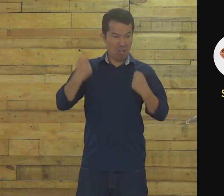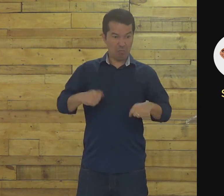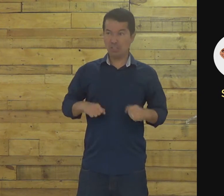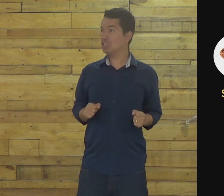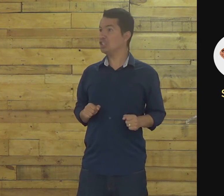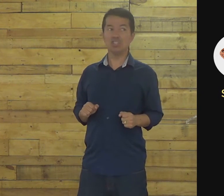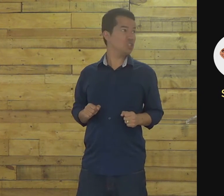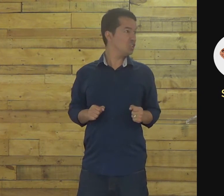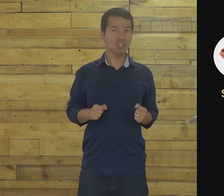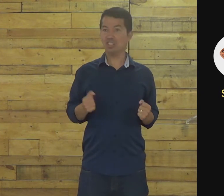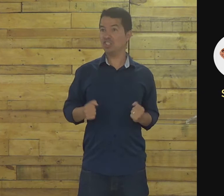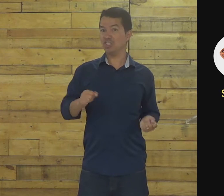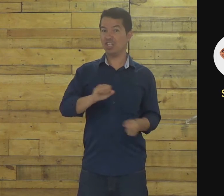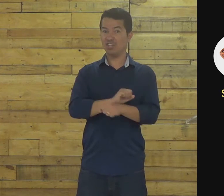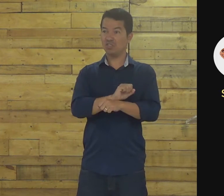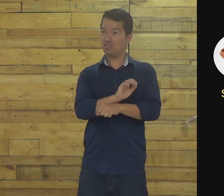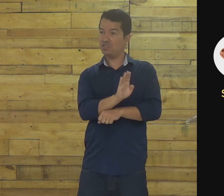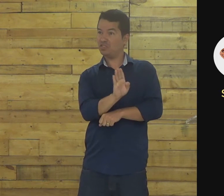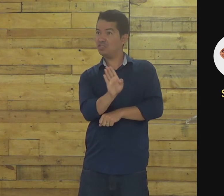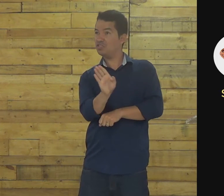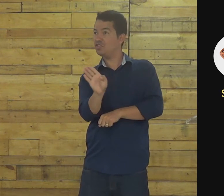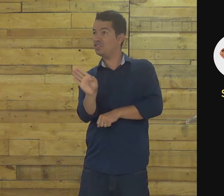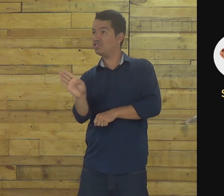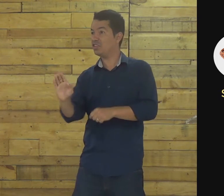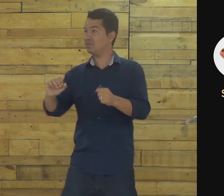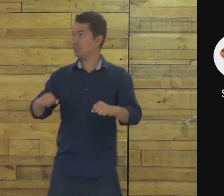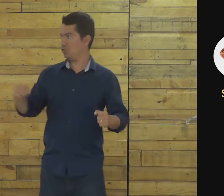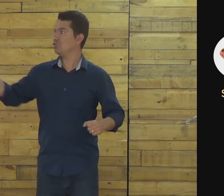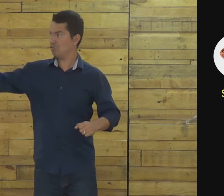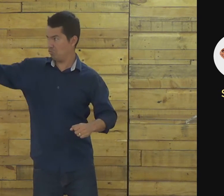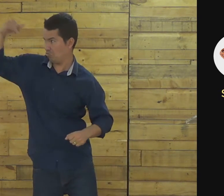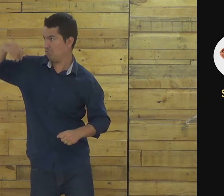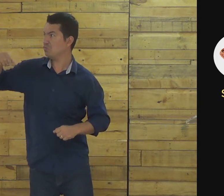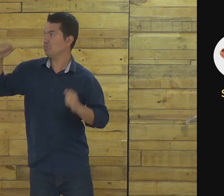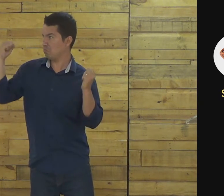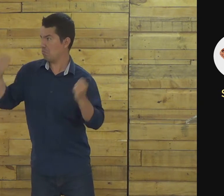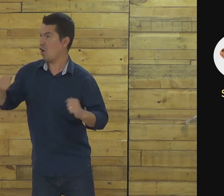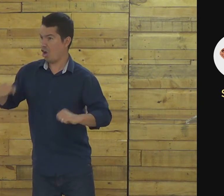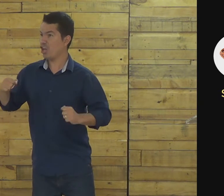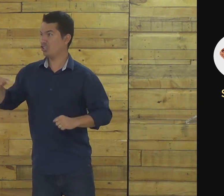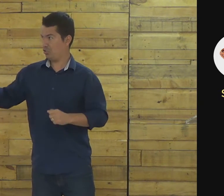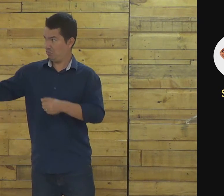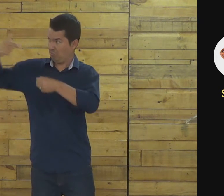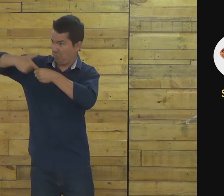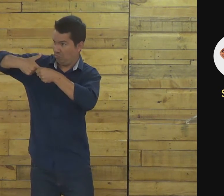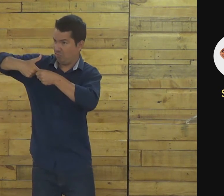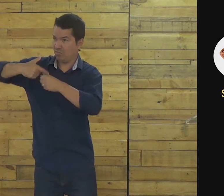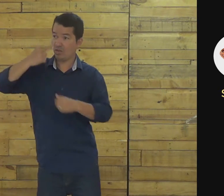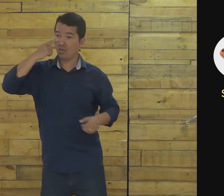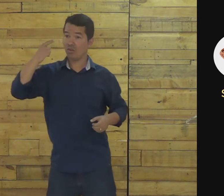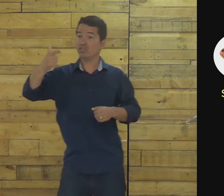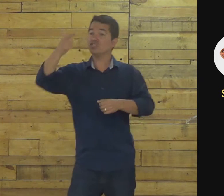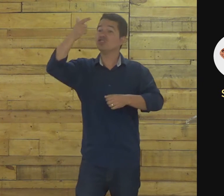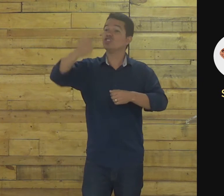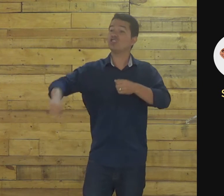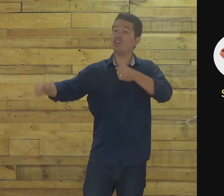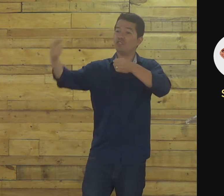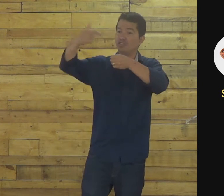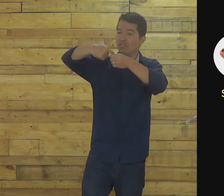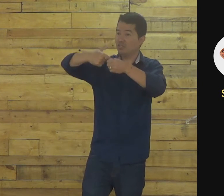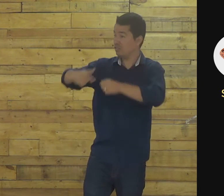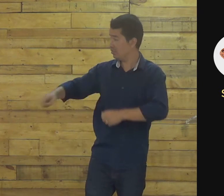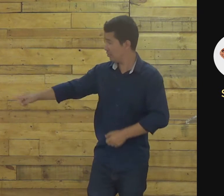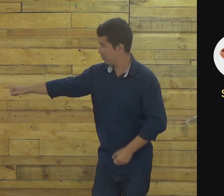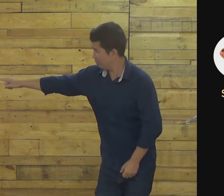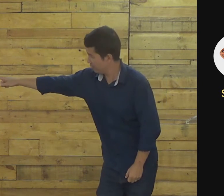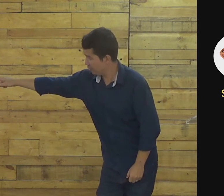Ai, eu preciso abastecer logo. E procura aqui, procura ali e encontra o lugar. Não, não, pode colocar aqui gasolina, não sei o